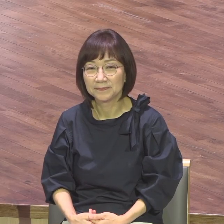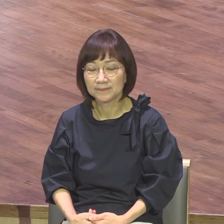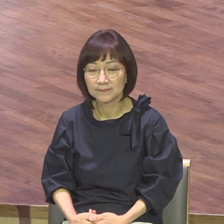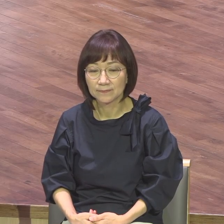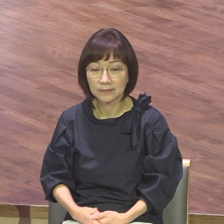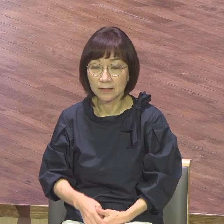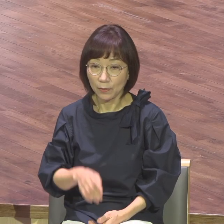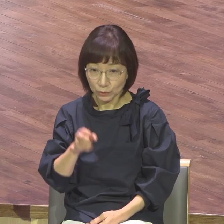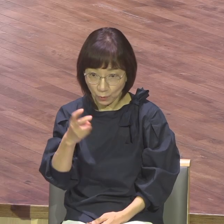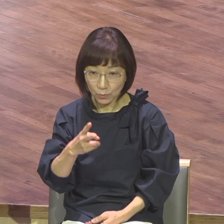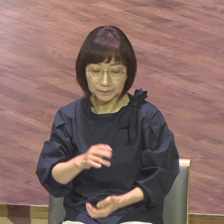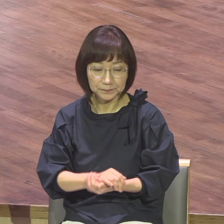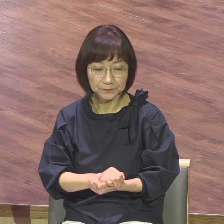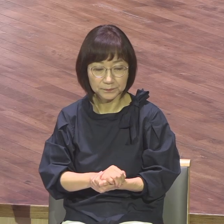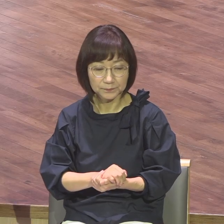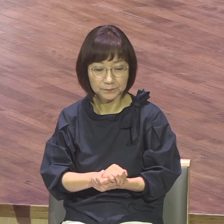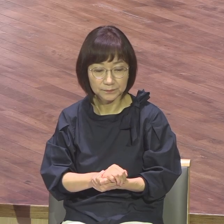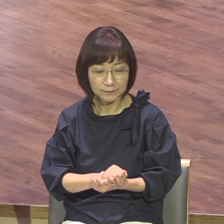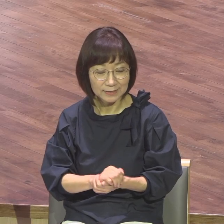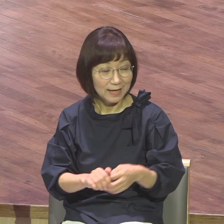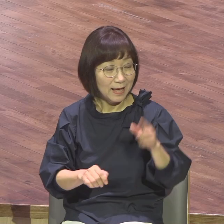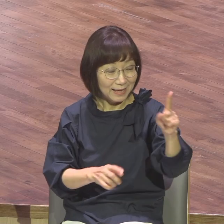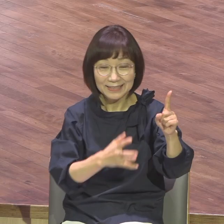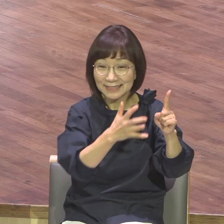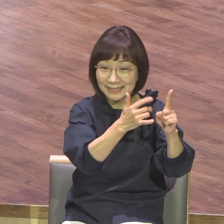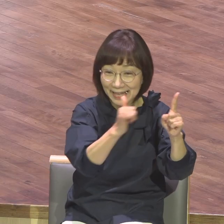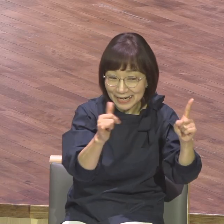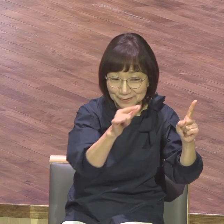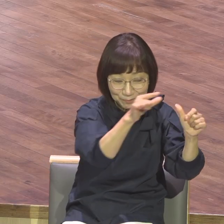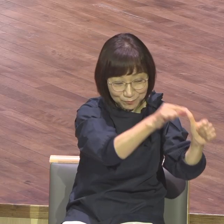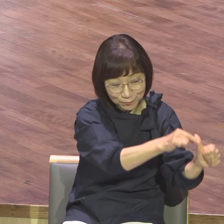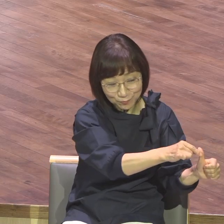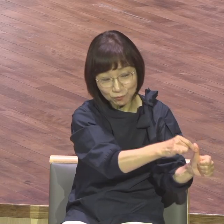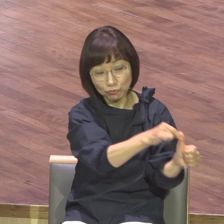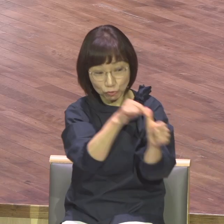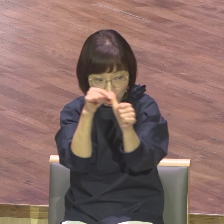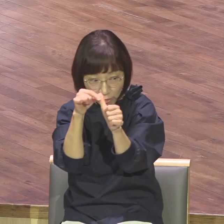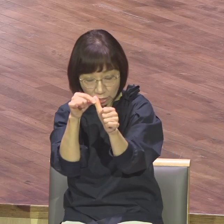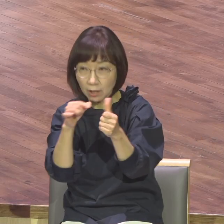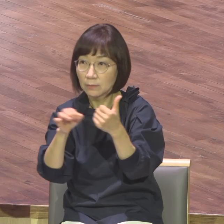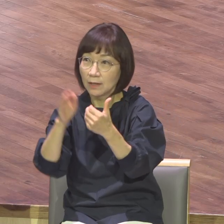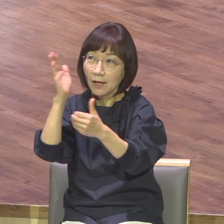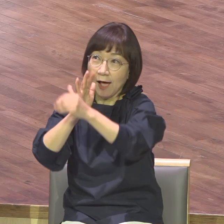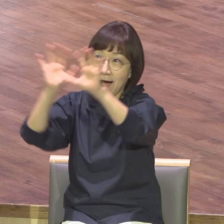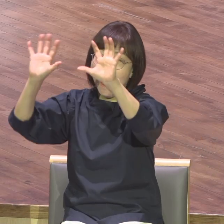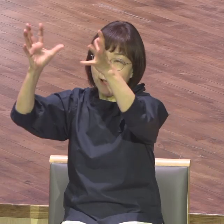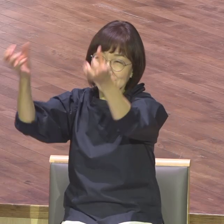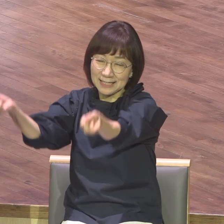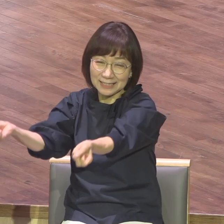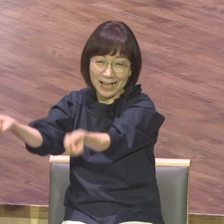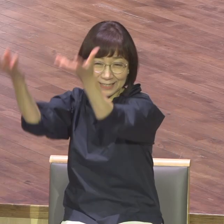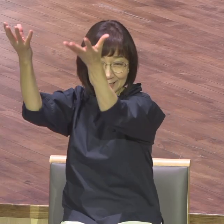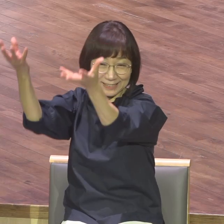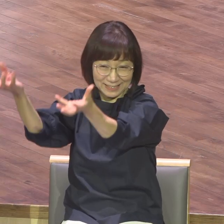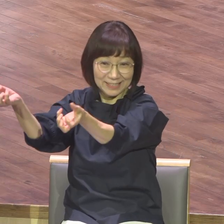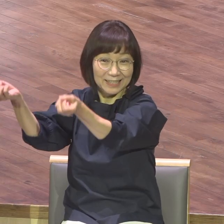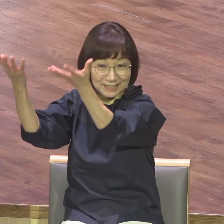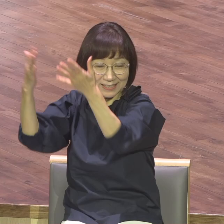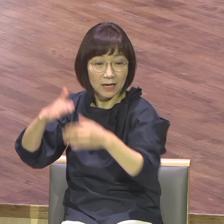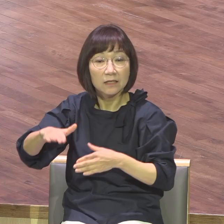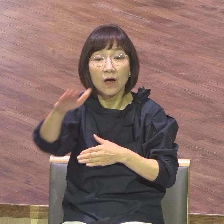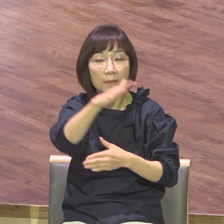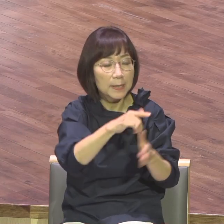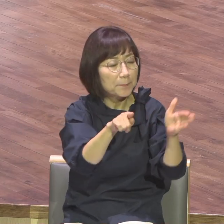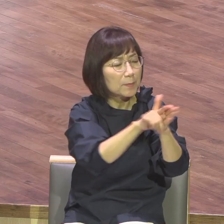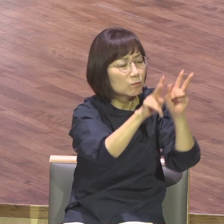한 영혼이 뭐요? 한 영혼이 주님께 돌아오면 천국의 잔치가 배설된다 그랬어요. 여러분이 세상에 나가서 불신자에게